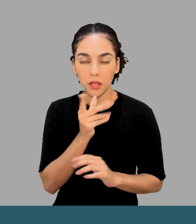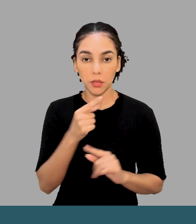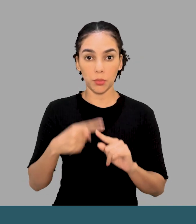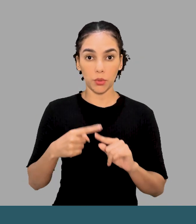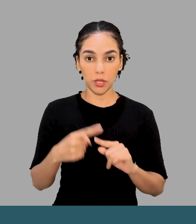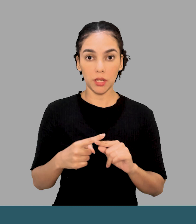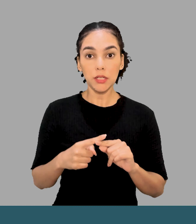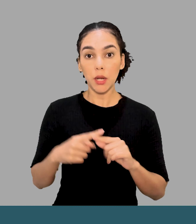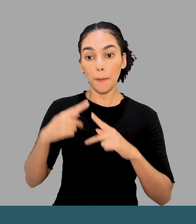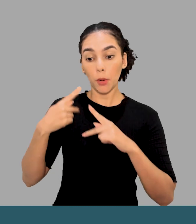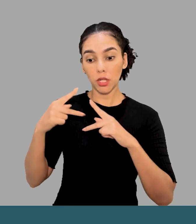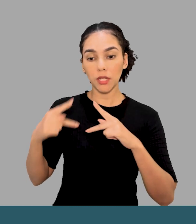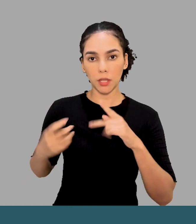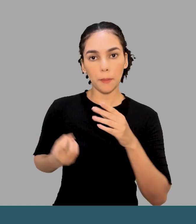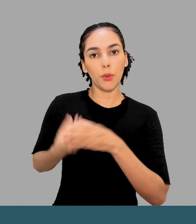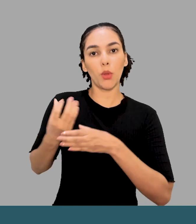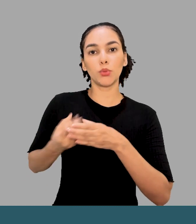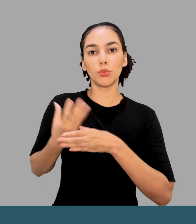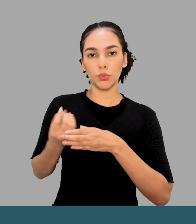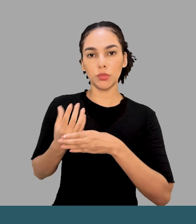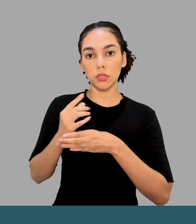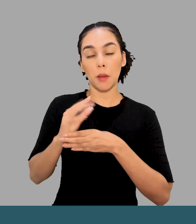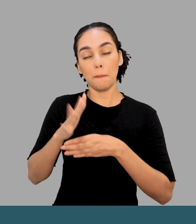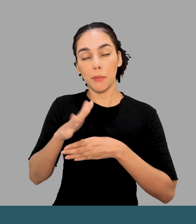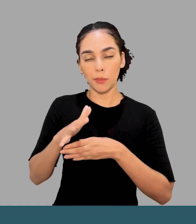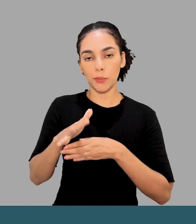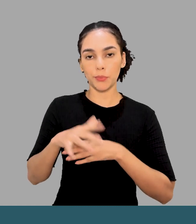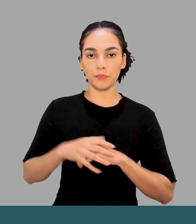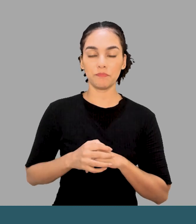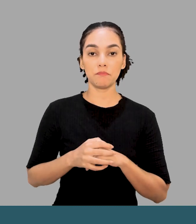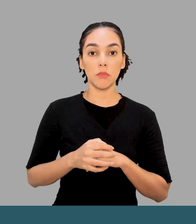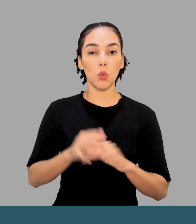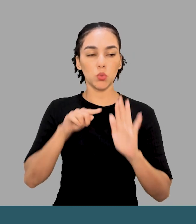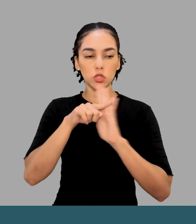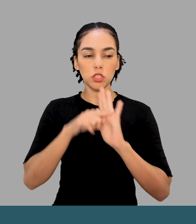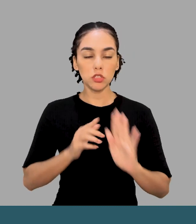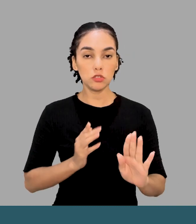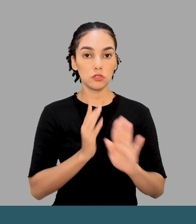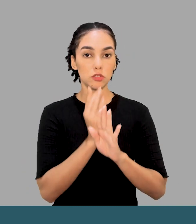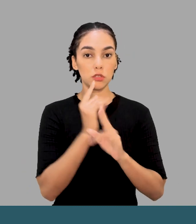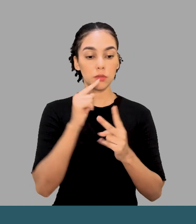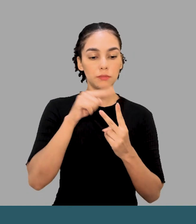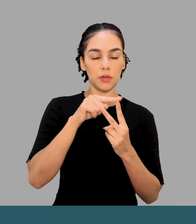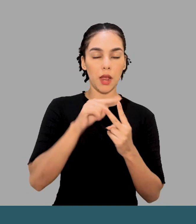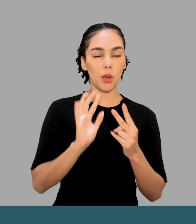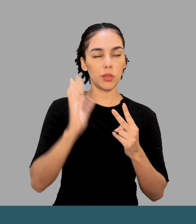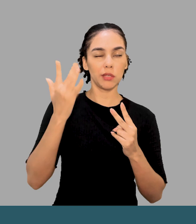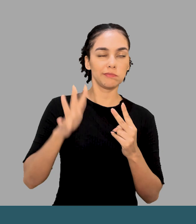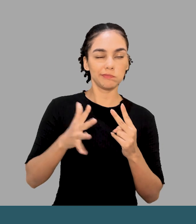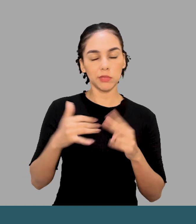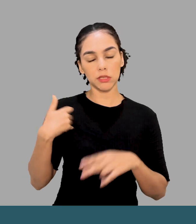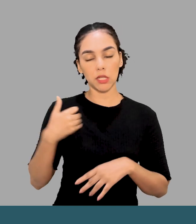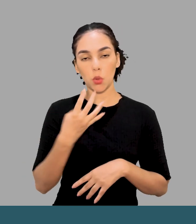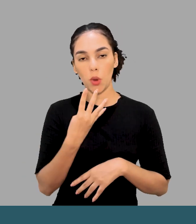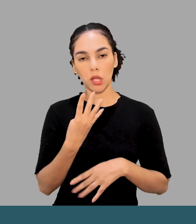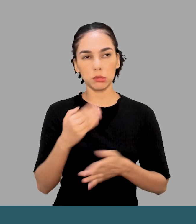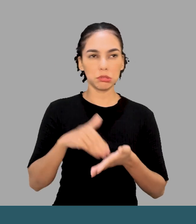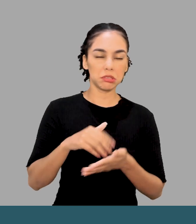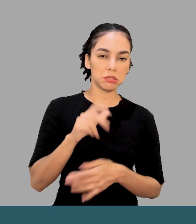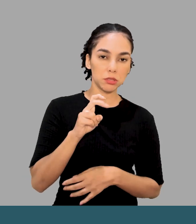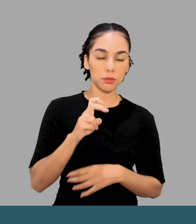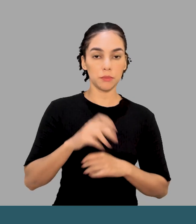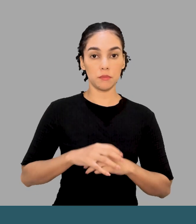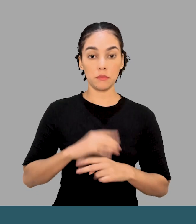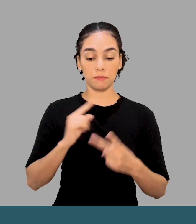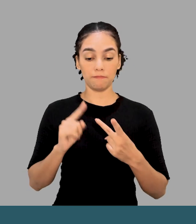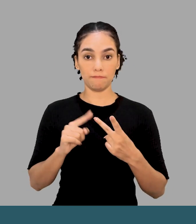de maneira parcial. O diagnóstico de distrofia muscular de Duchenne costuma ocorrer entre os 4 e os 5 anos de idade. Já na de Becker, um